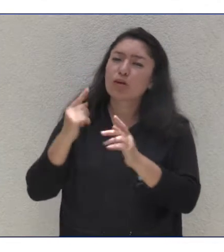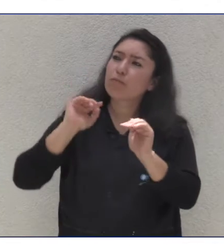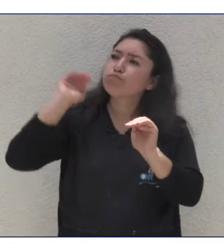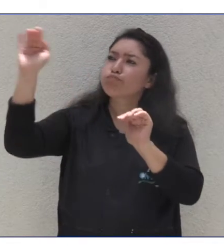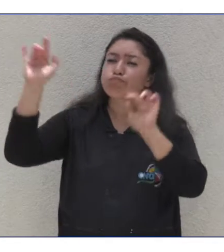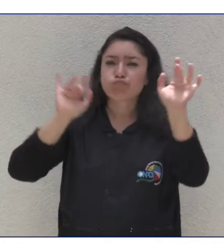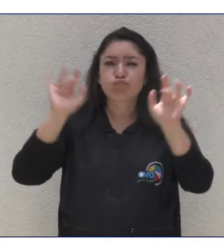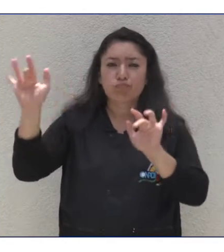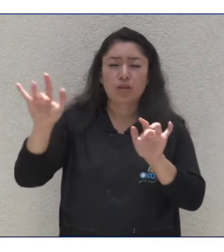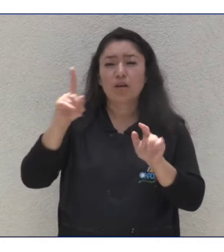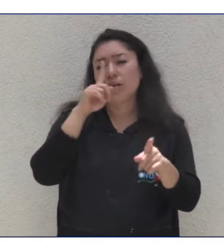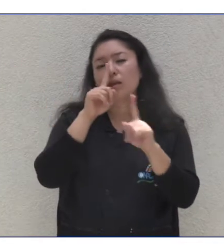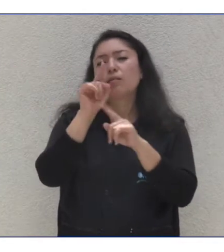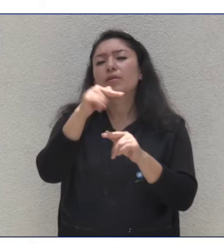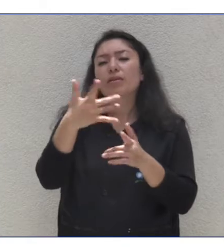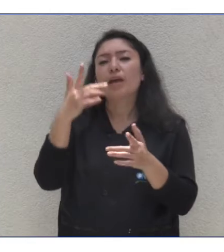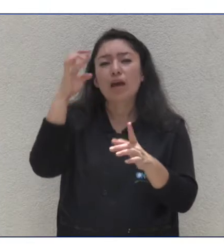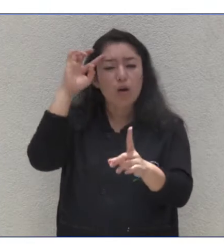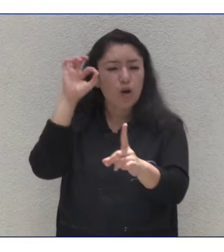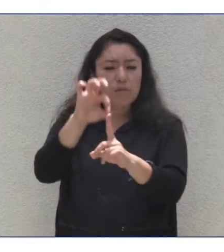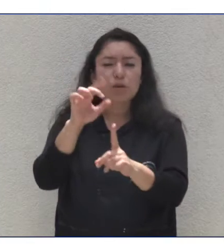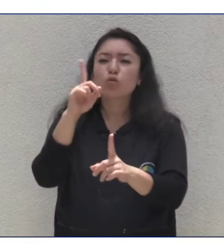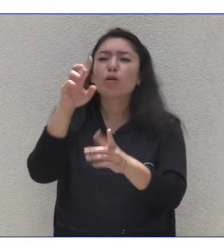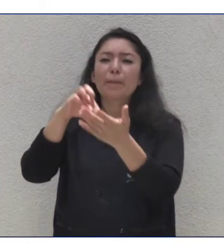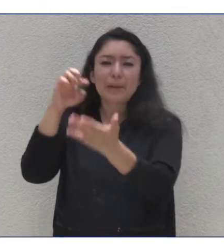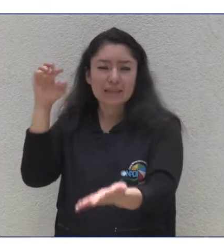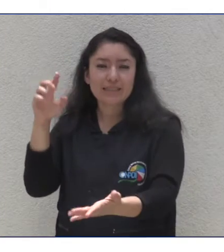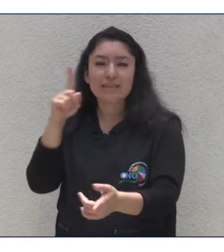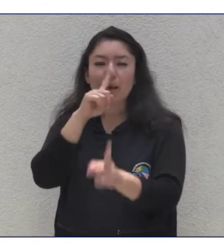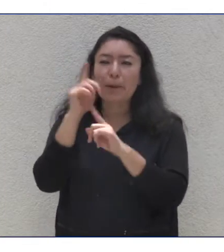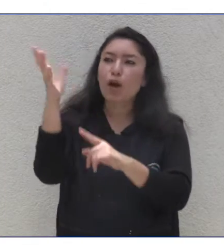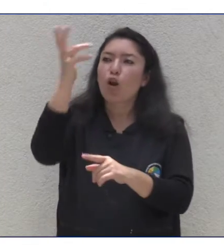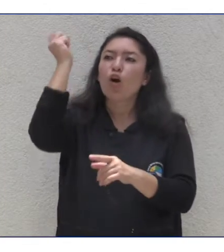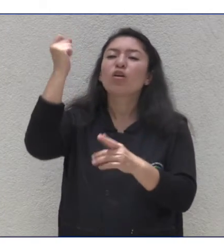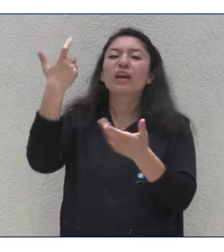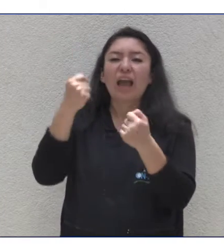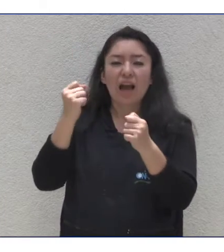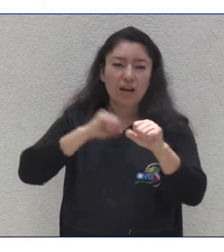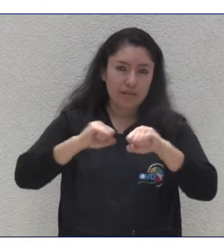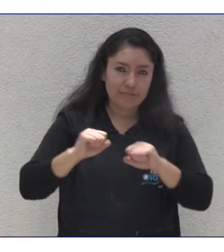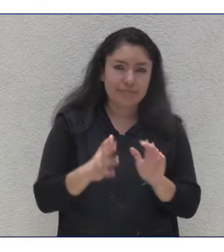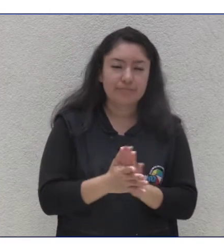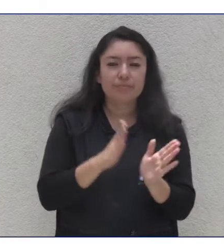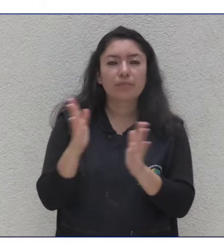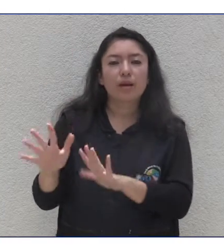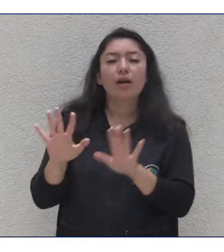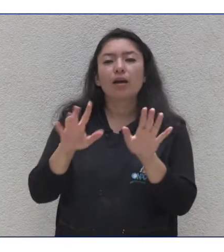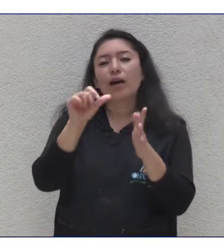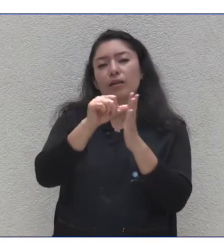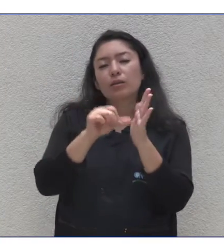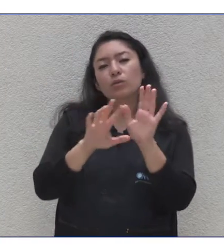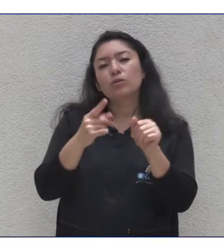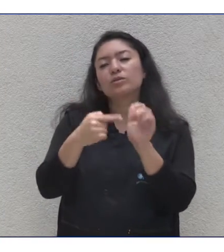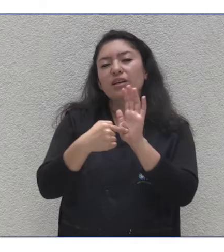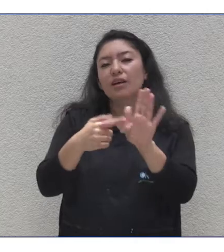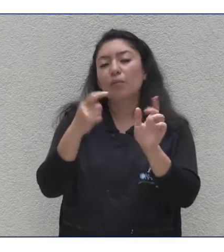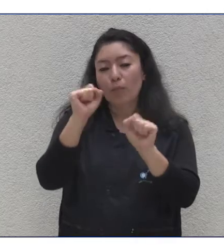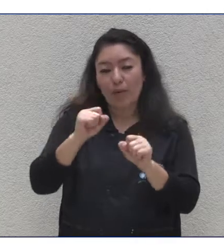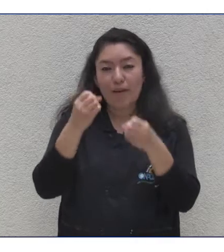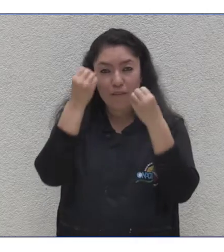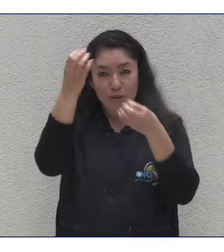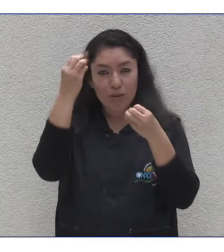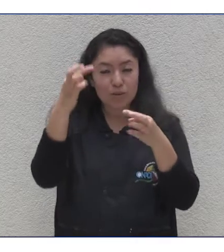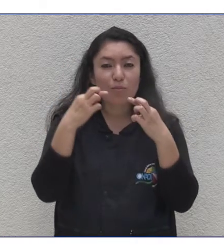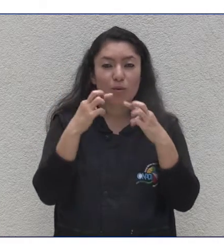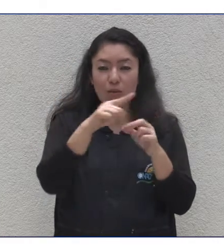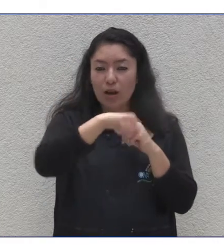país, así como el destino, objetivos y logros alcanzados. Artículo 12. Información pública de oficio del organismo